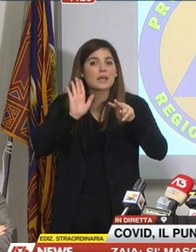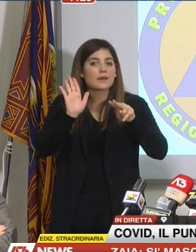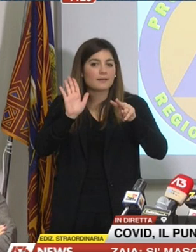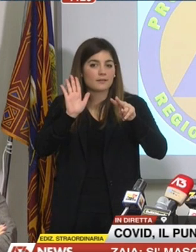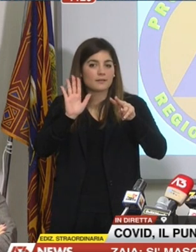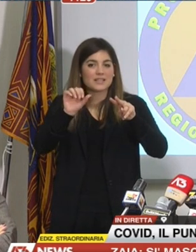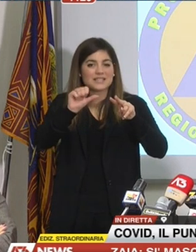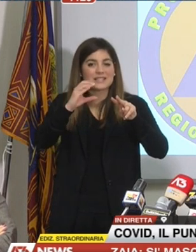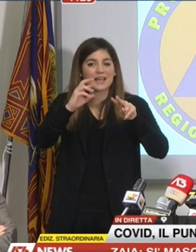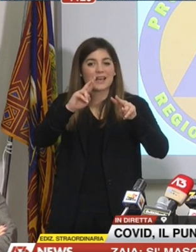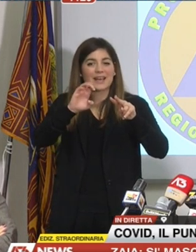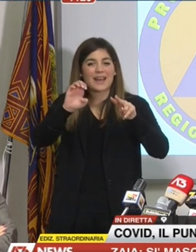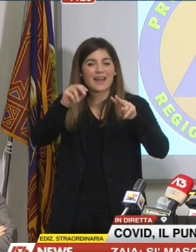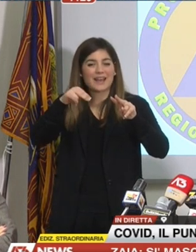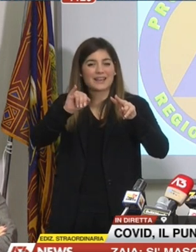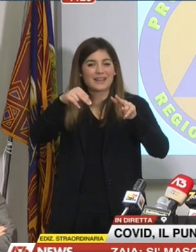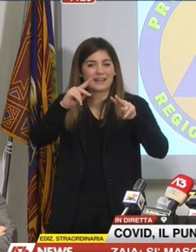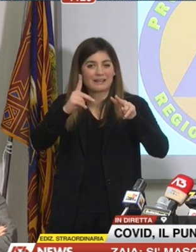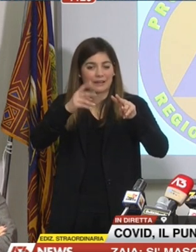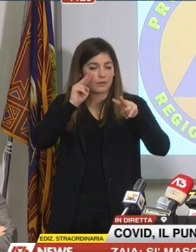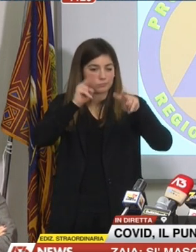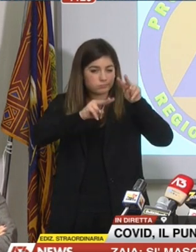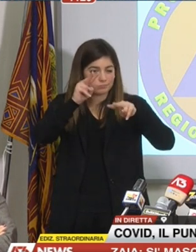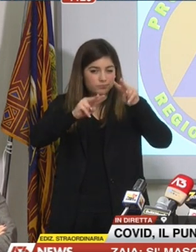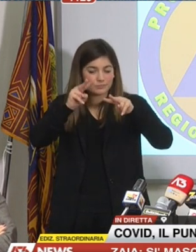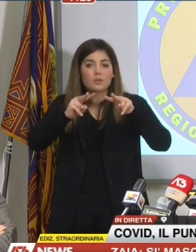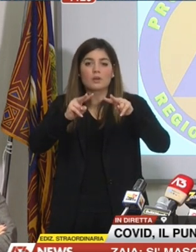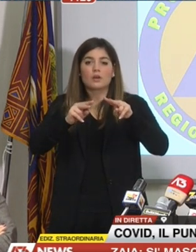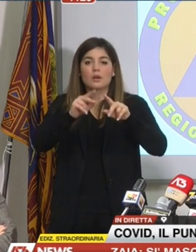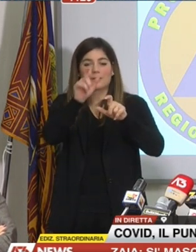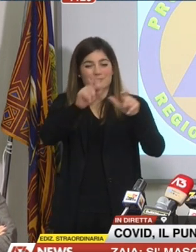screening del personale sanitario o tampone rapido.